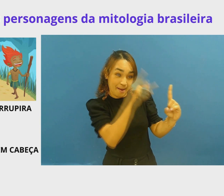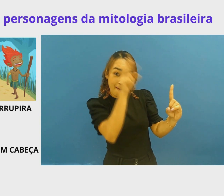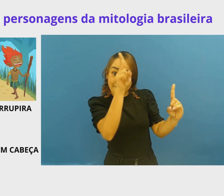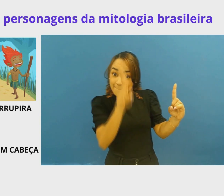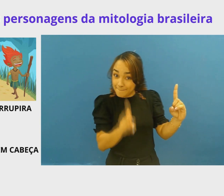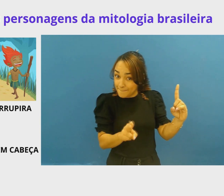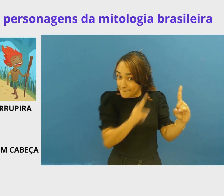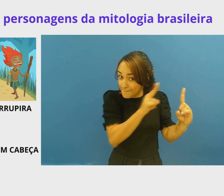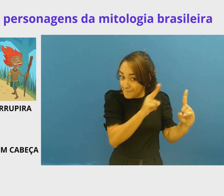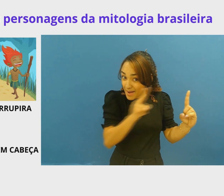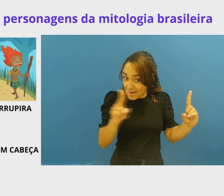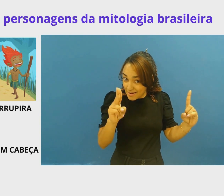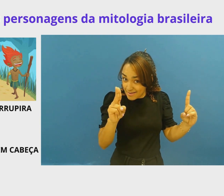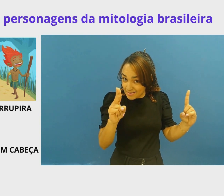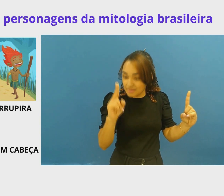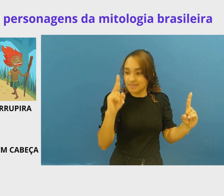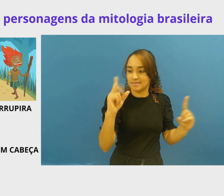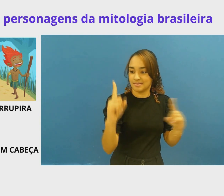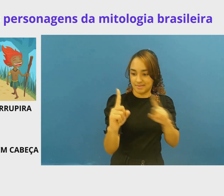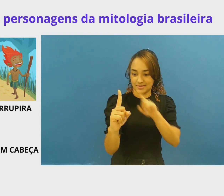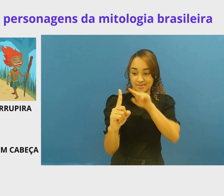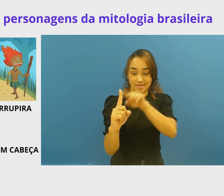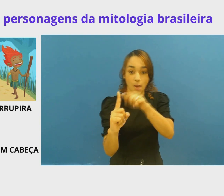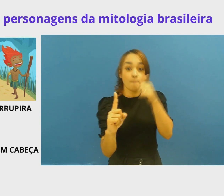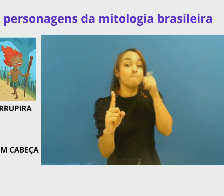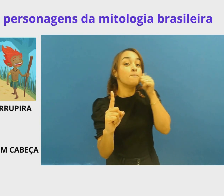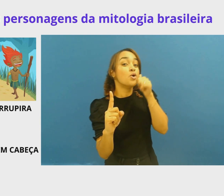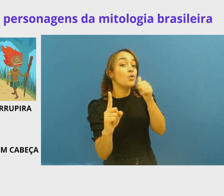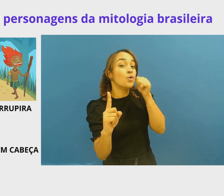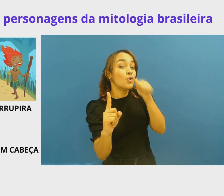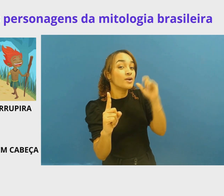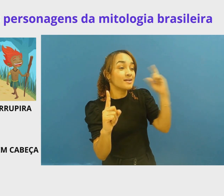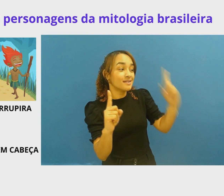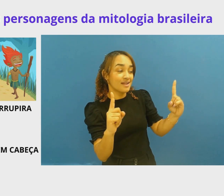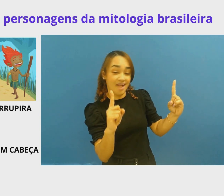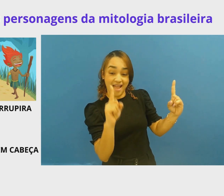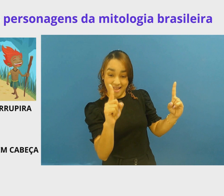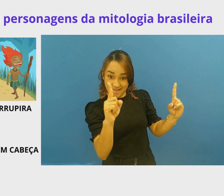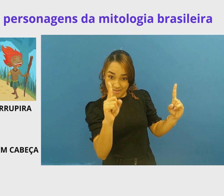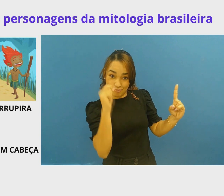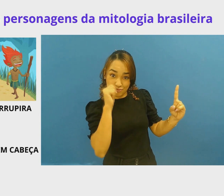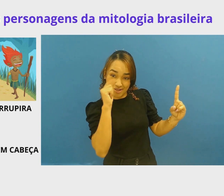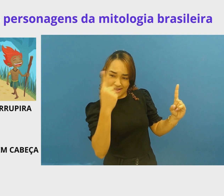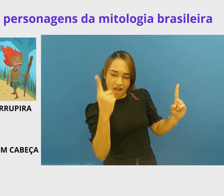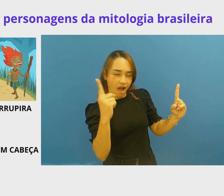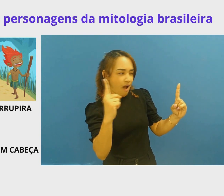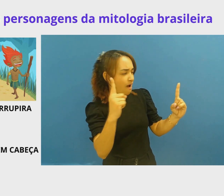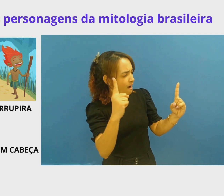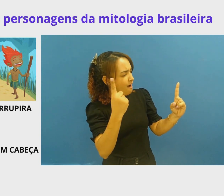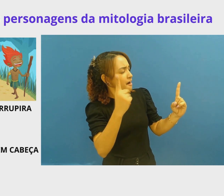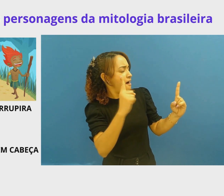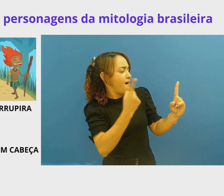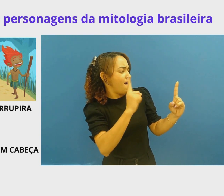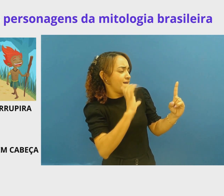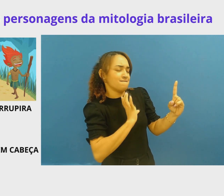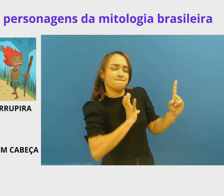Uma maldição que recai sobre uma mulher que se